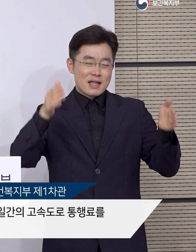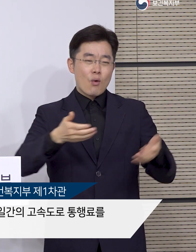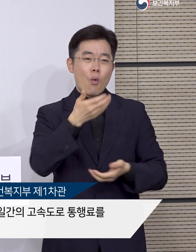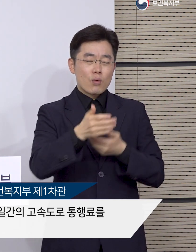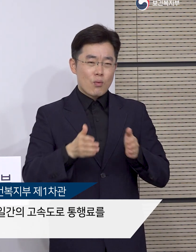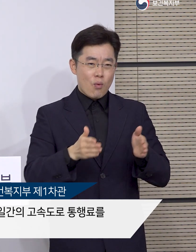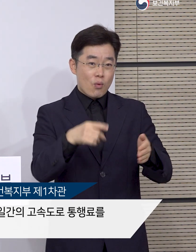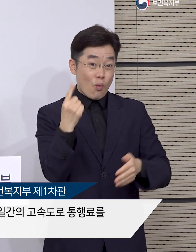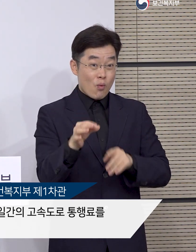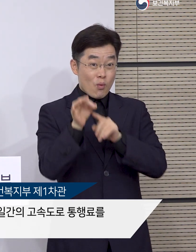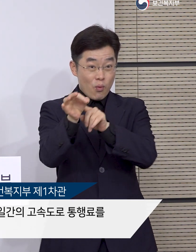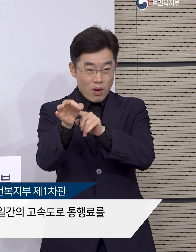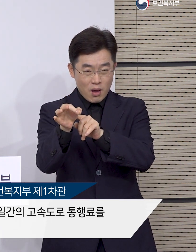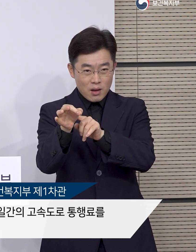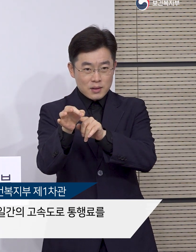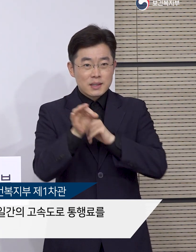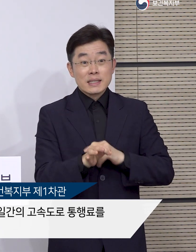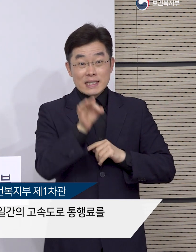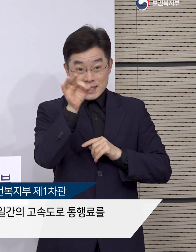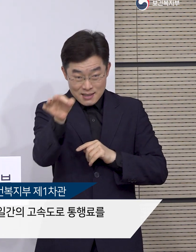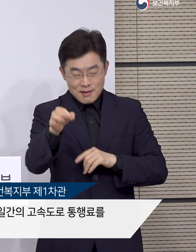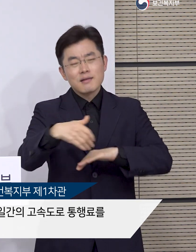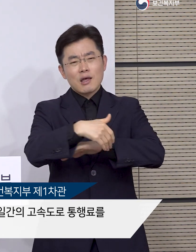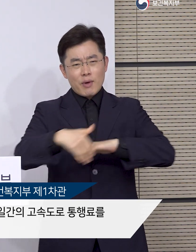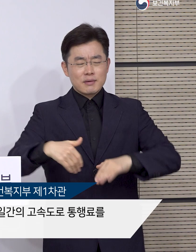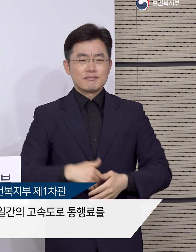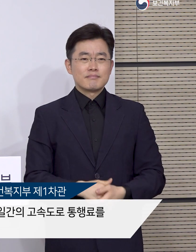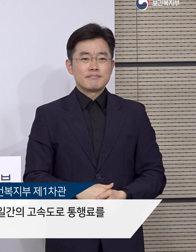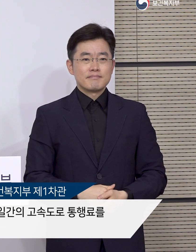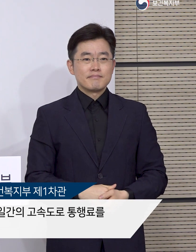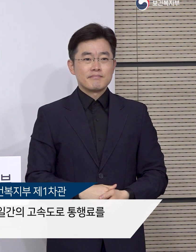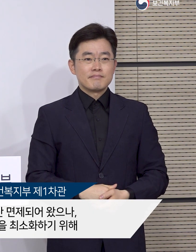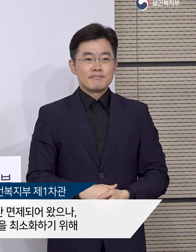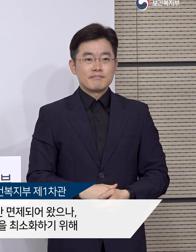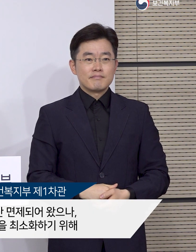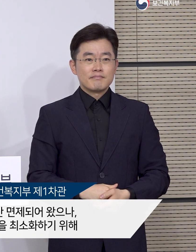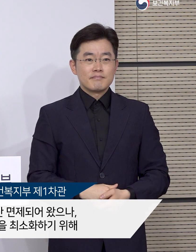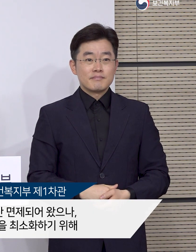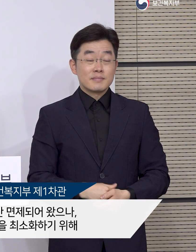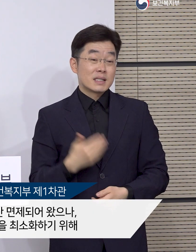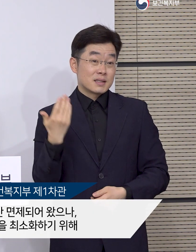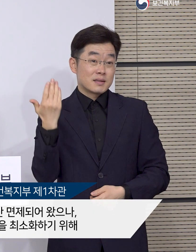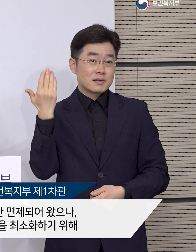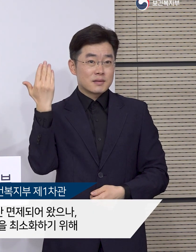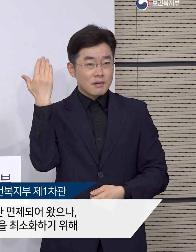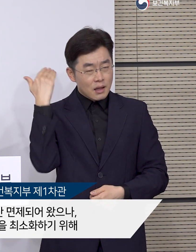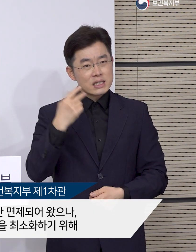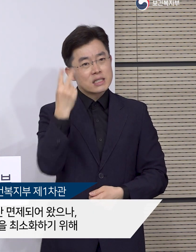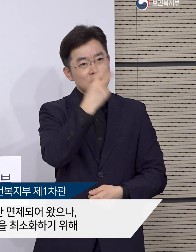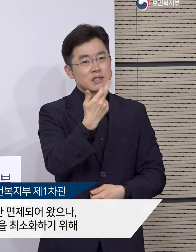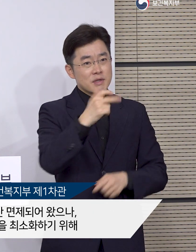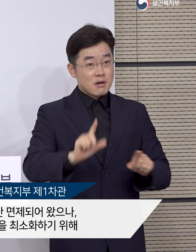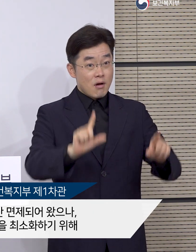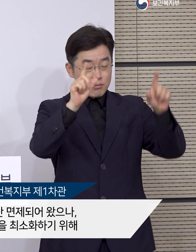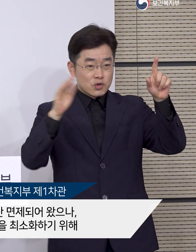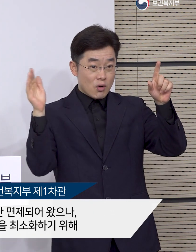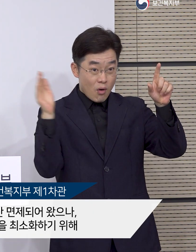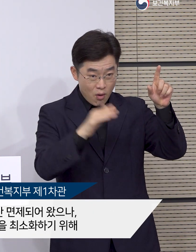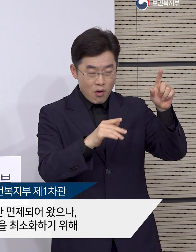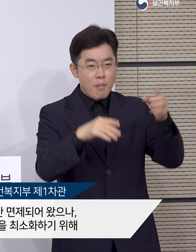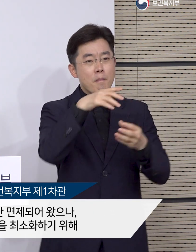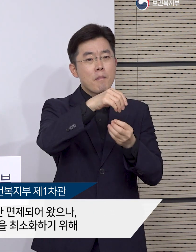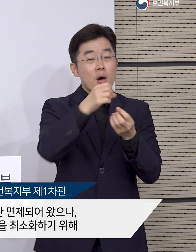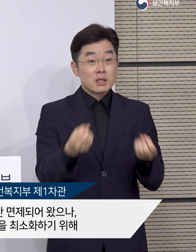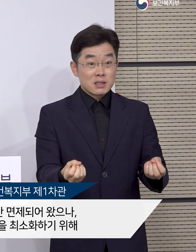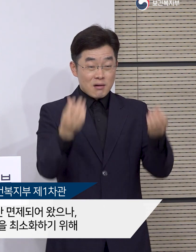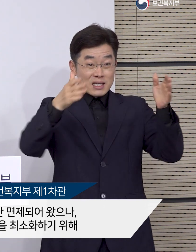고속도로 통행료를 유료로 전환하기로 하였습니다. 고속도로 통행료는 2017년부터 명절